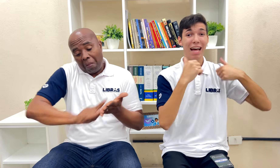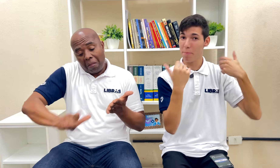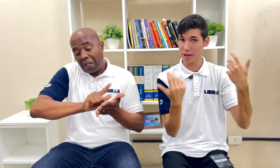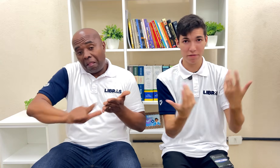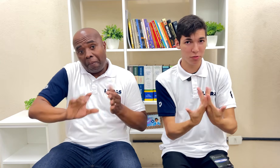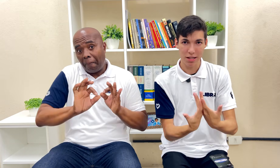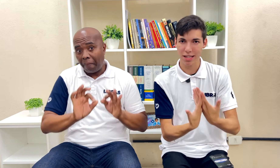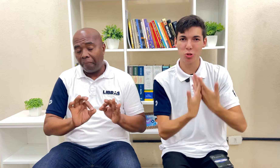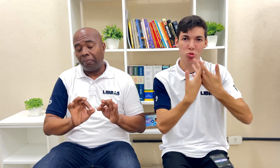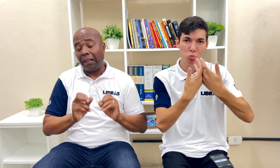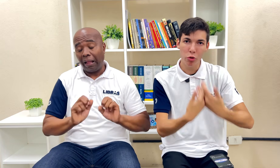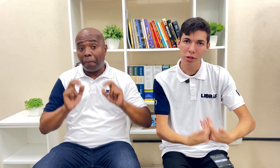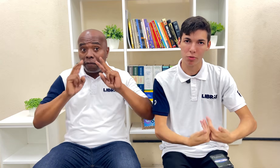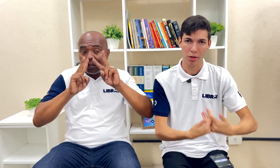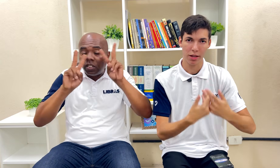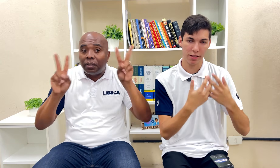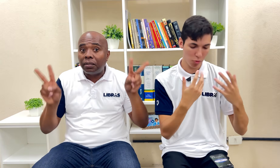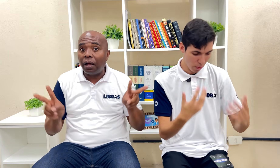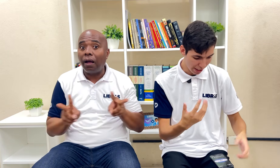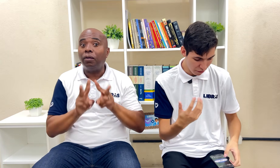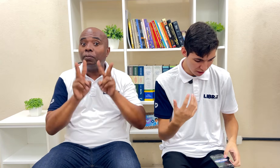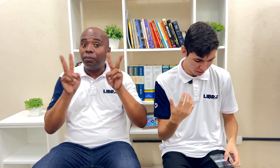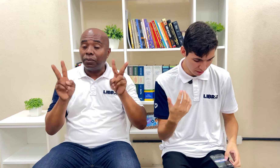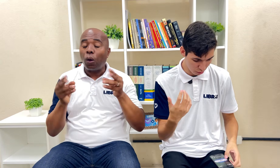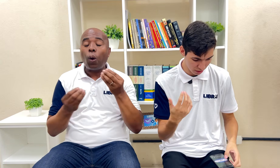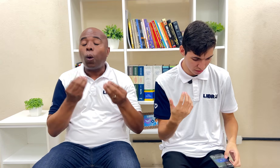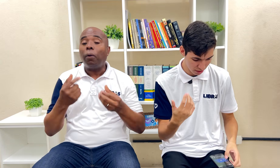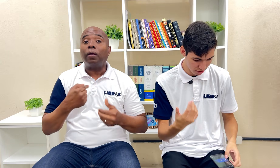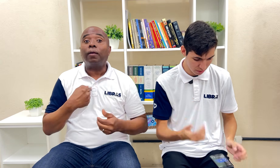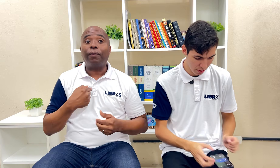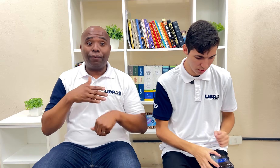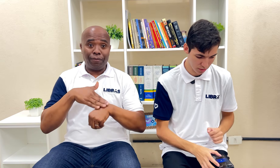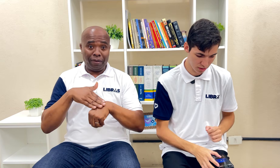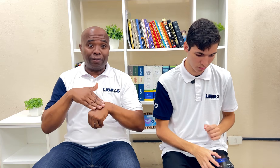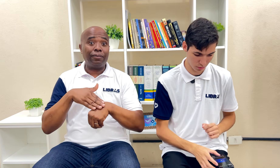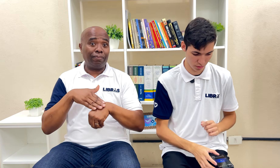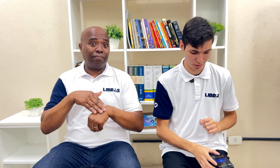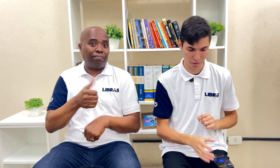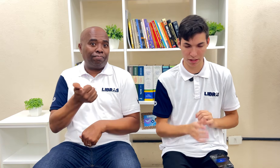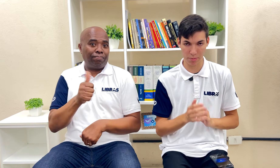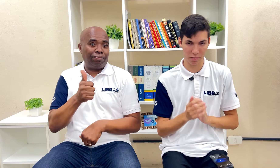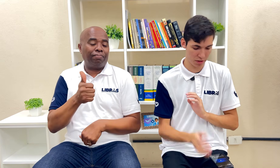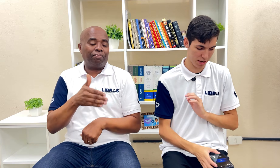para visualizar isso muito. Então, como é que eu faço essa música? Só esses primeiros 11 segundos. Vou fazer para vocês.